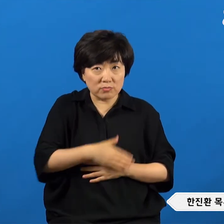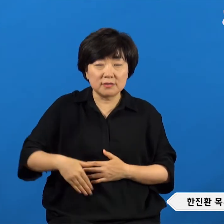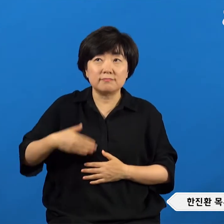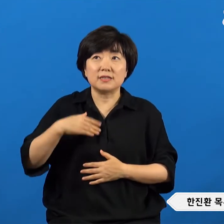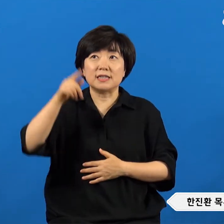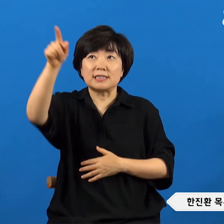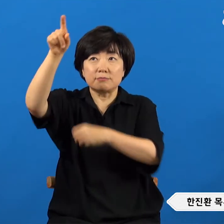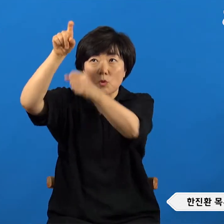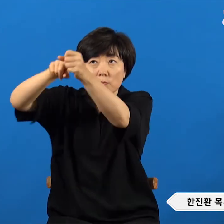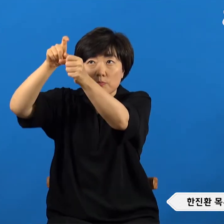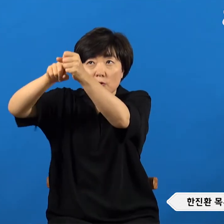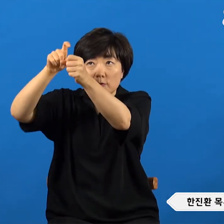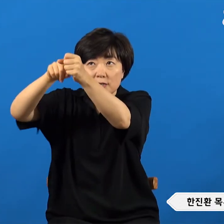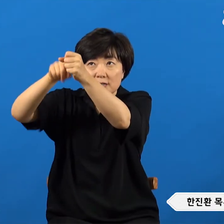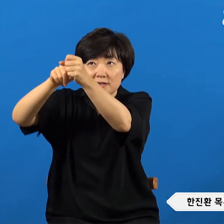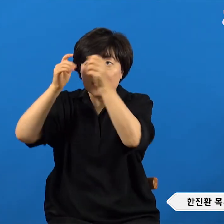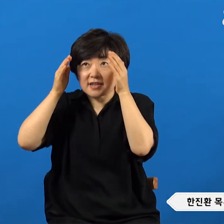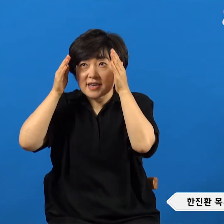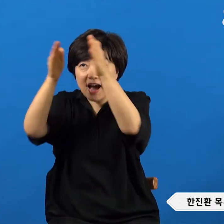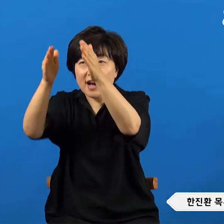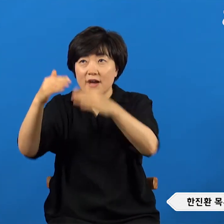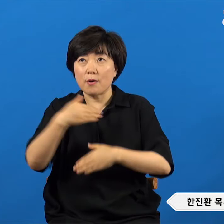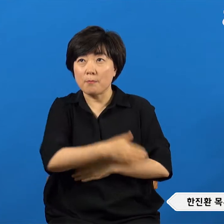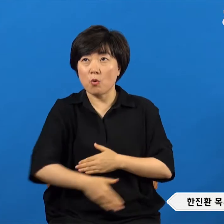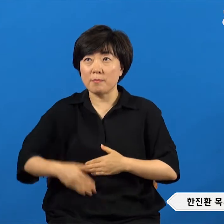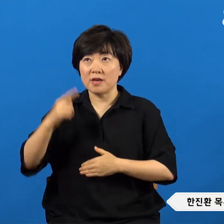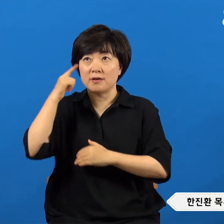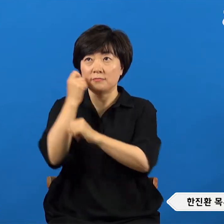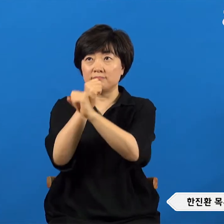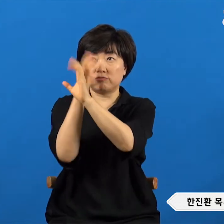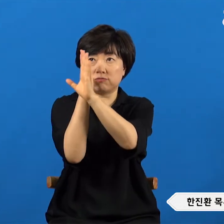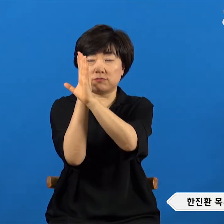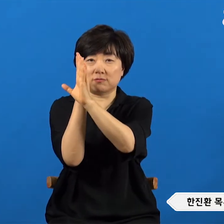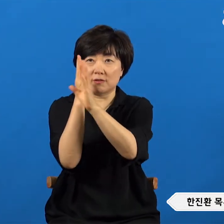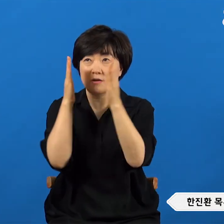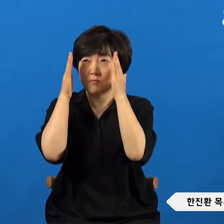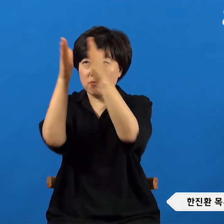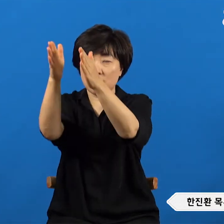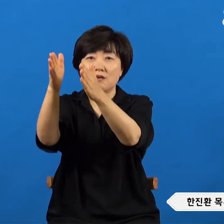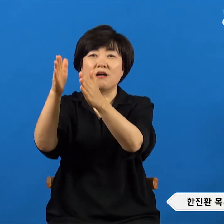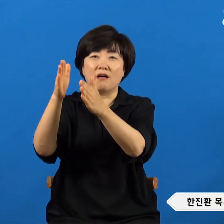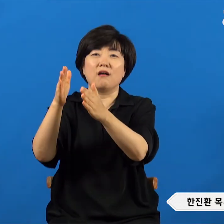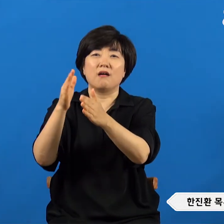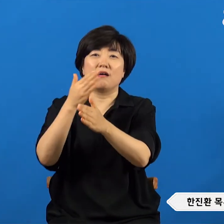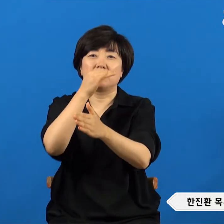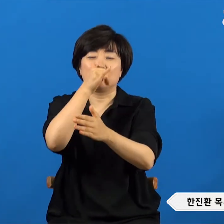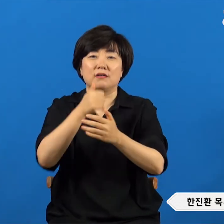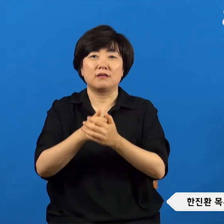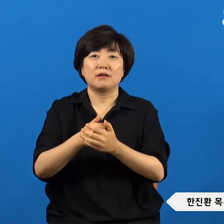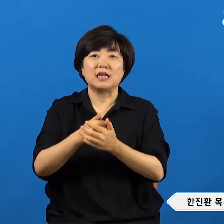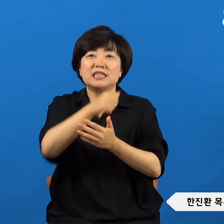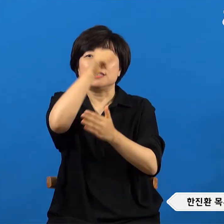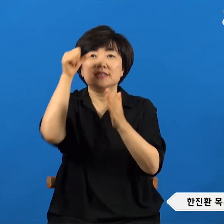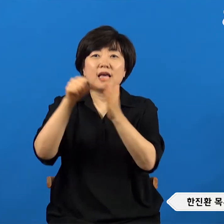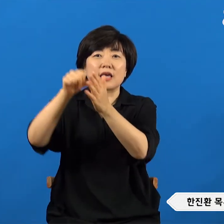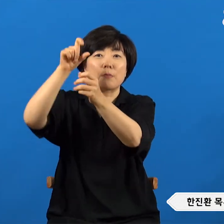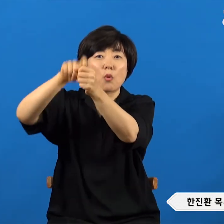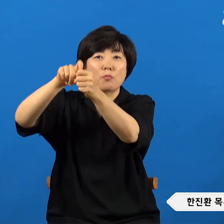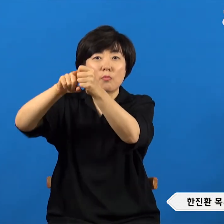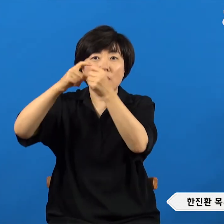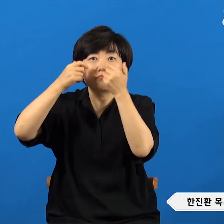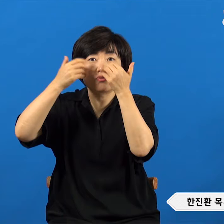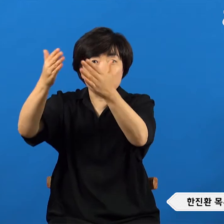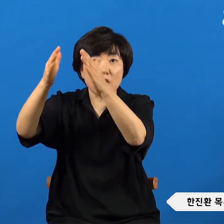조절된다. 무슨 말입니까? 인생의 목적이 분명하면, 내 속에 그 목적이